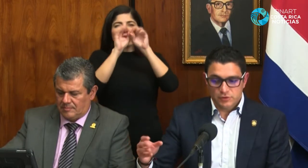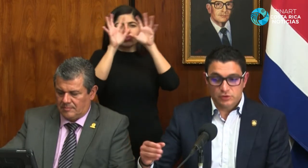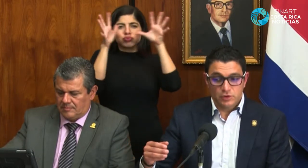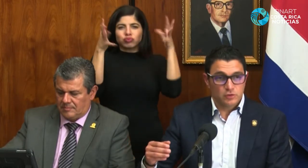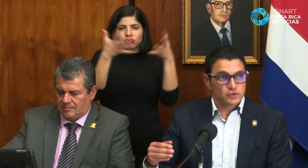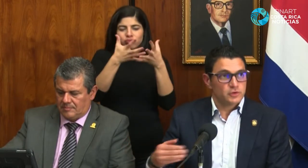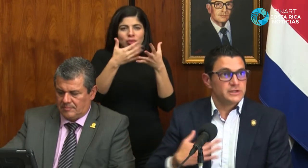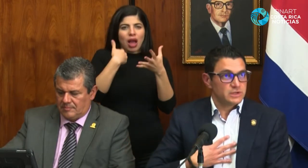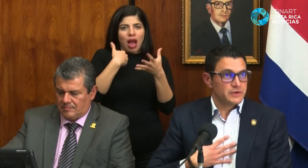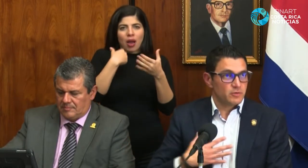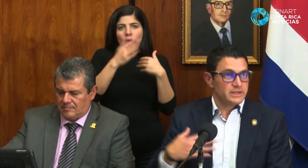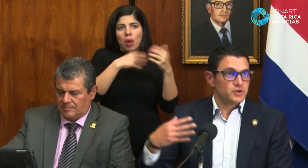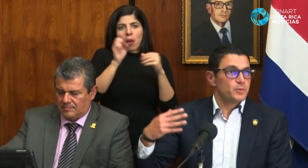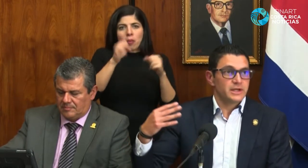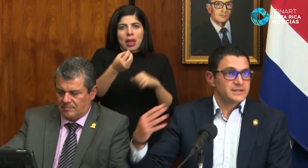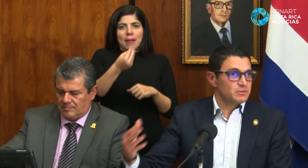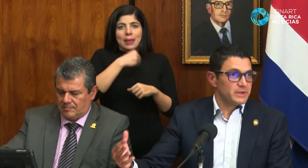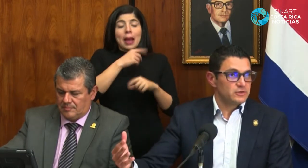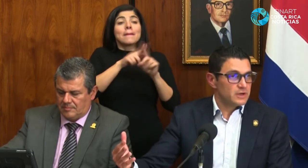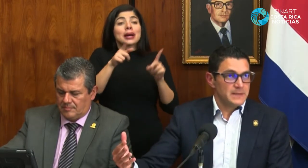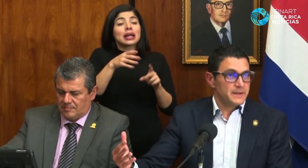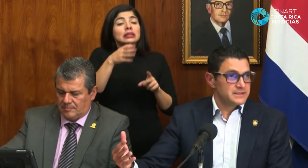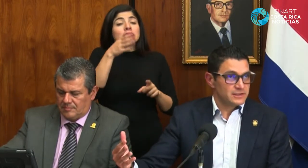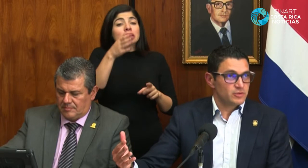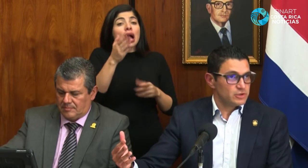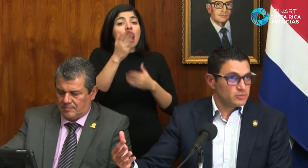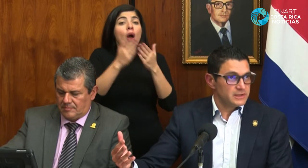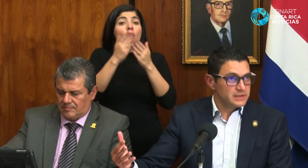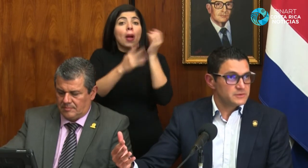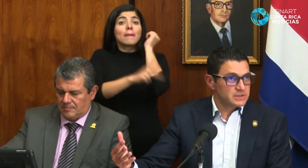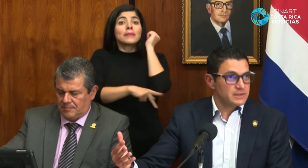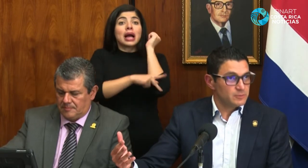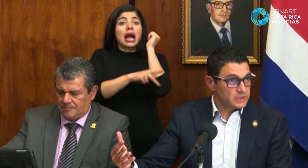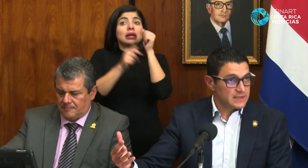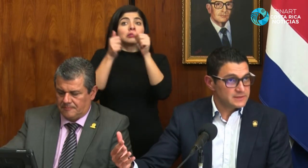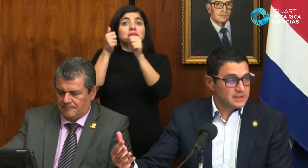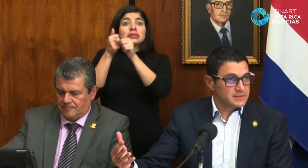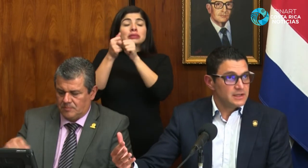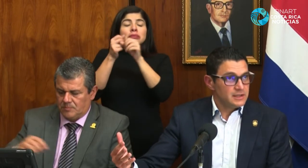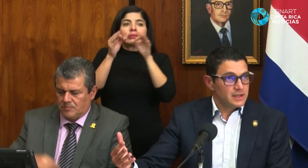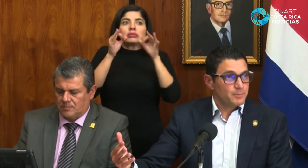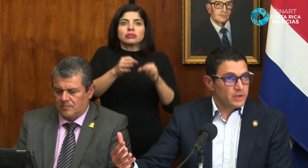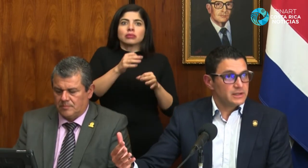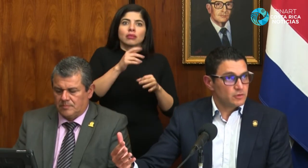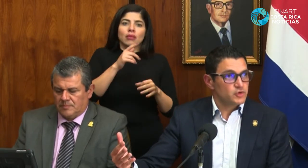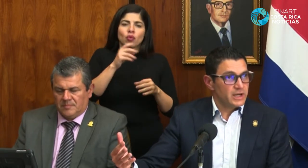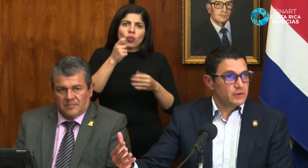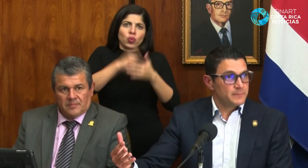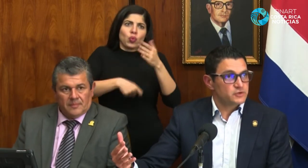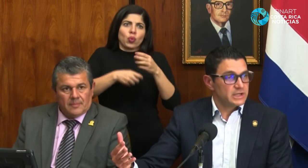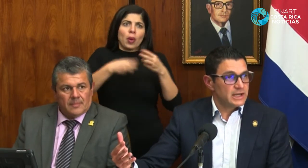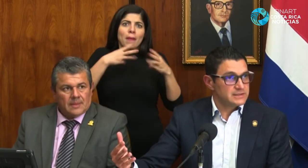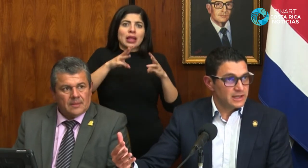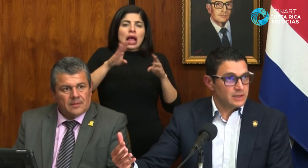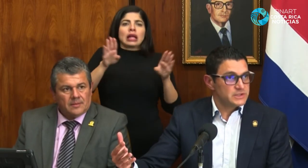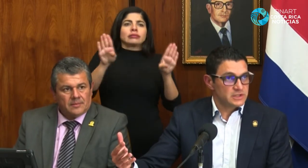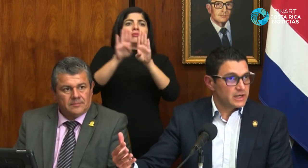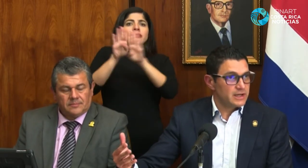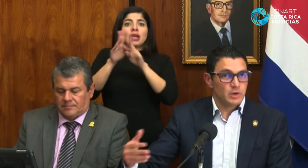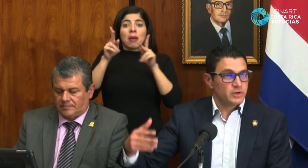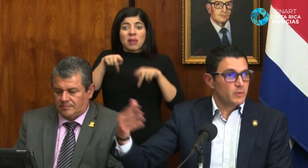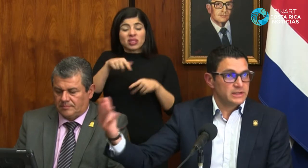Pero sobre todo incluso es una recomendación porque en este momento hay países que están tomando medidas justamente muy drásticas y que pueden incluso dejar a una persona aislada